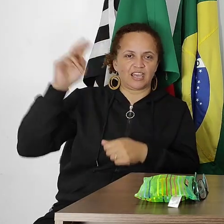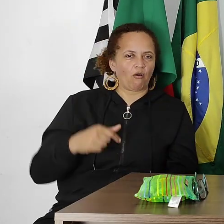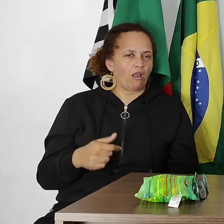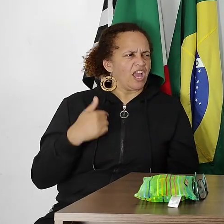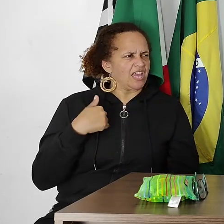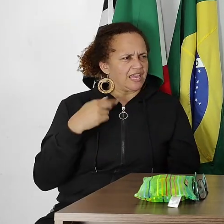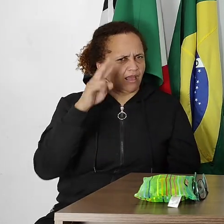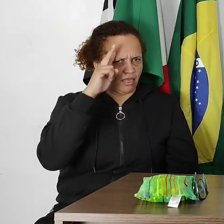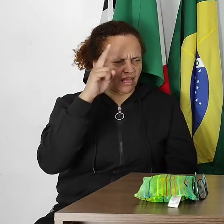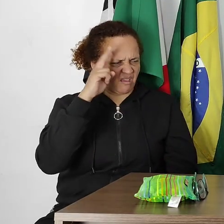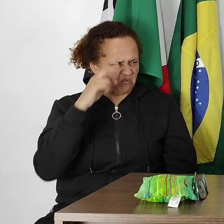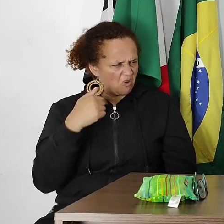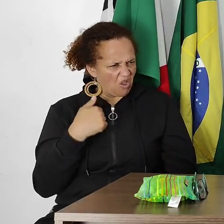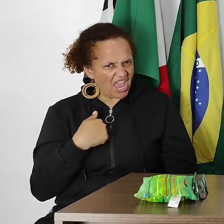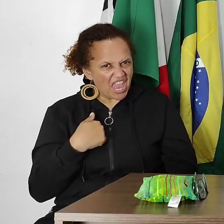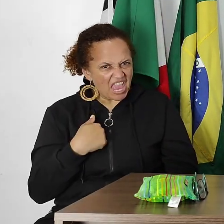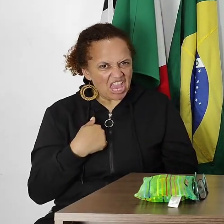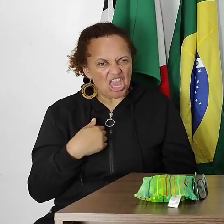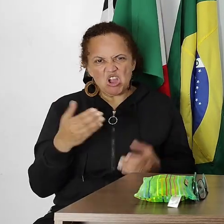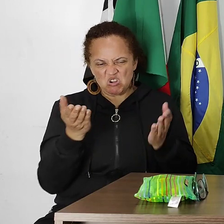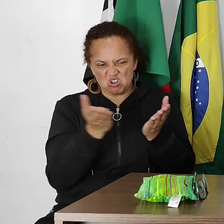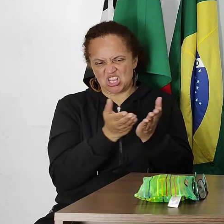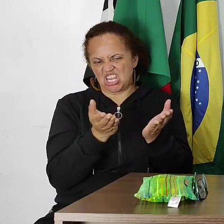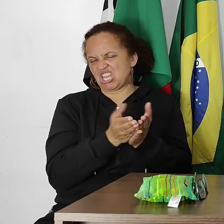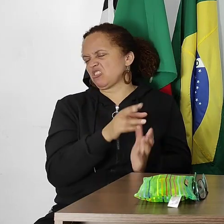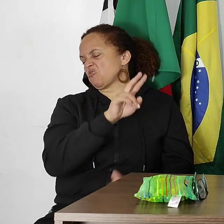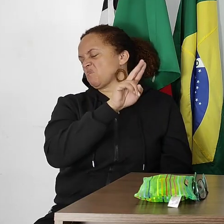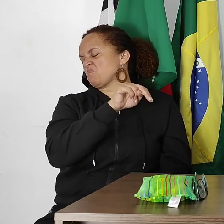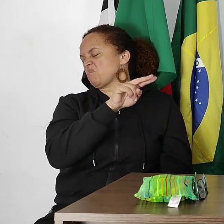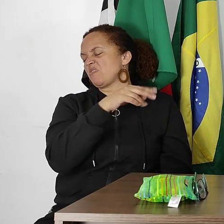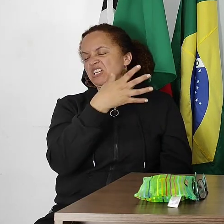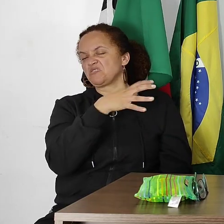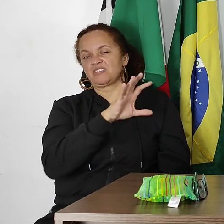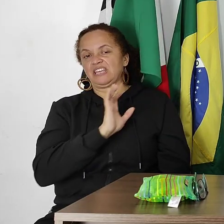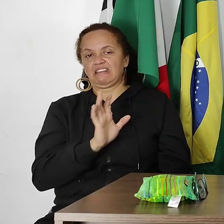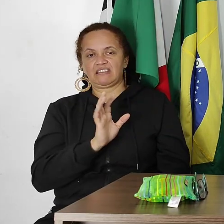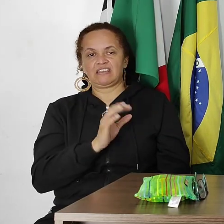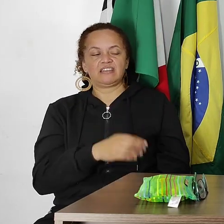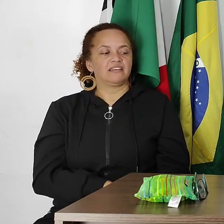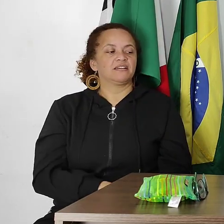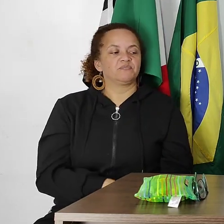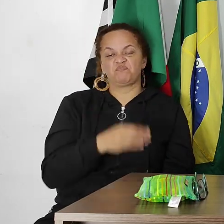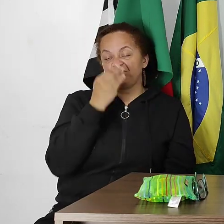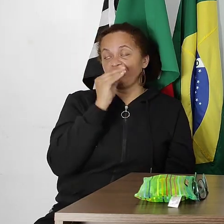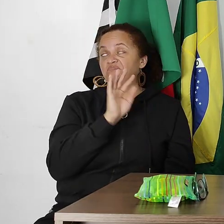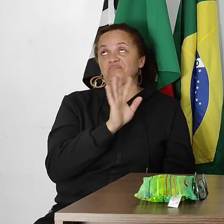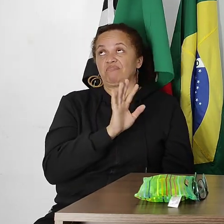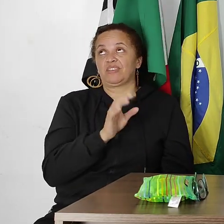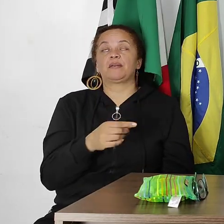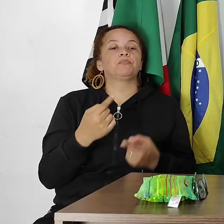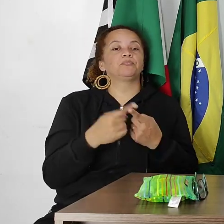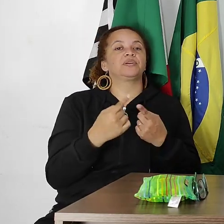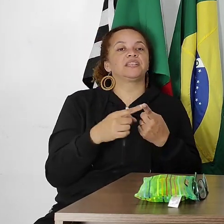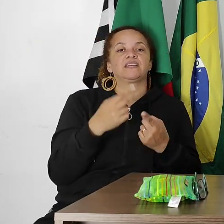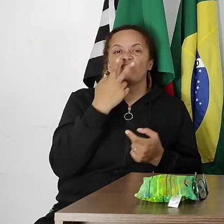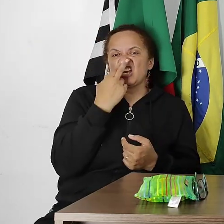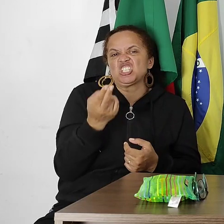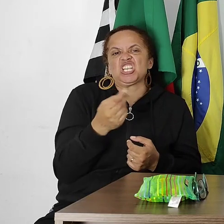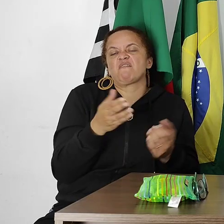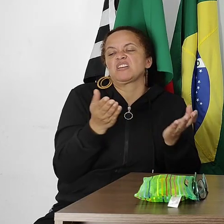eu crente, né? Nunca, jamais vou ser crente, porque eu tinha uma visão de crente totalmente errônea,